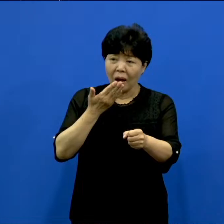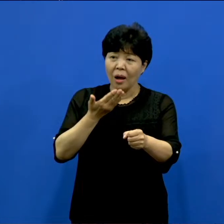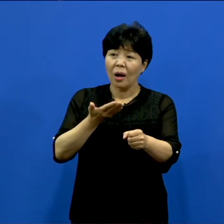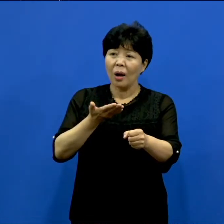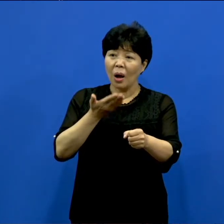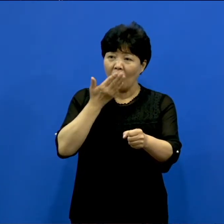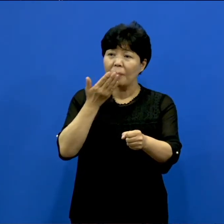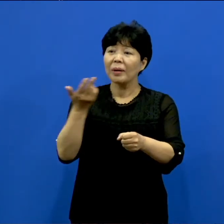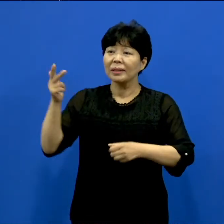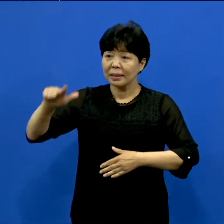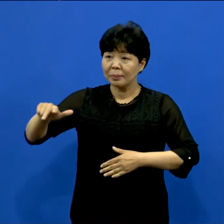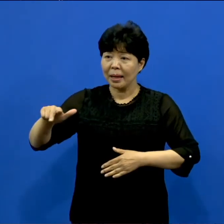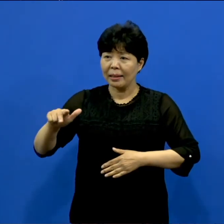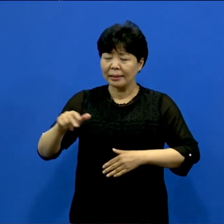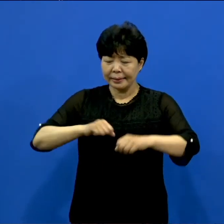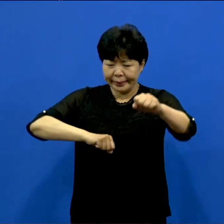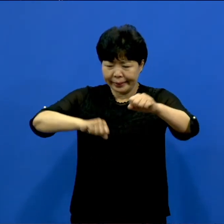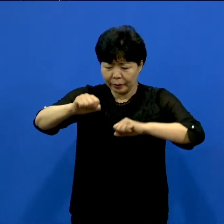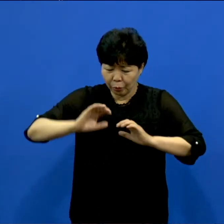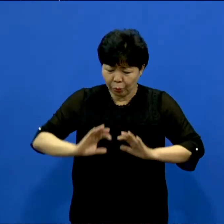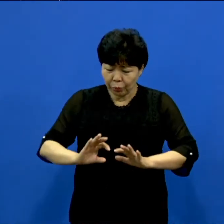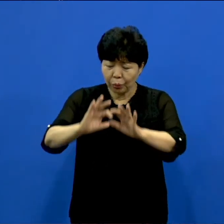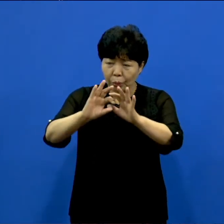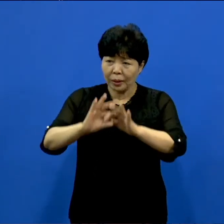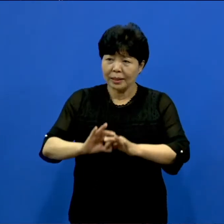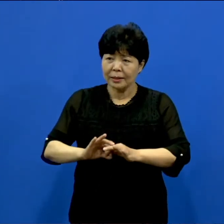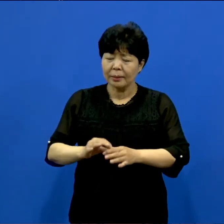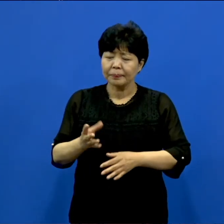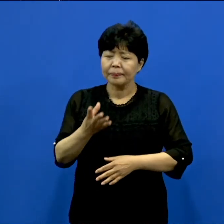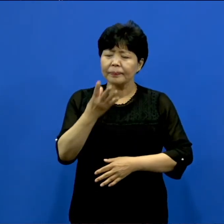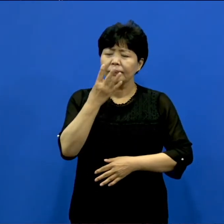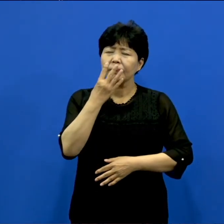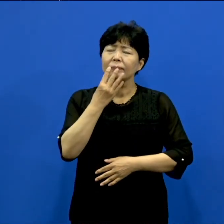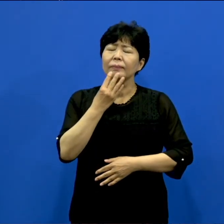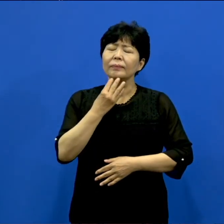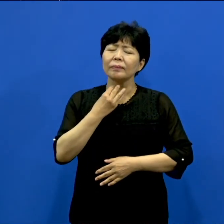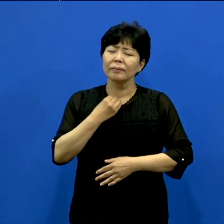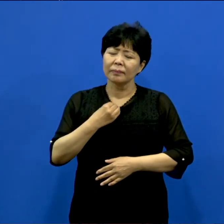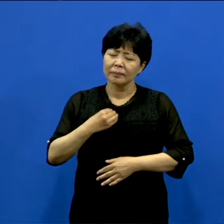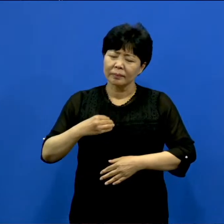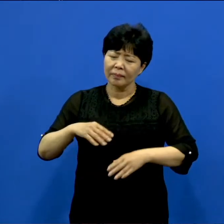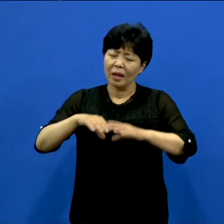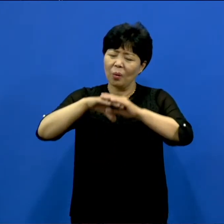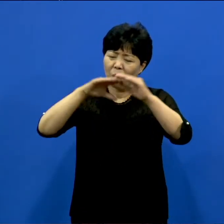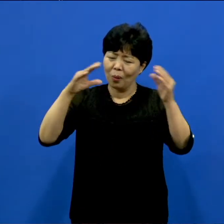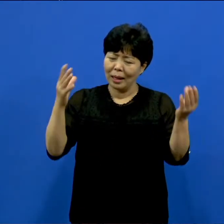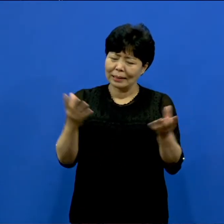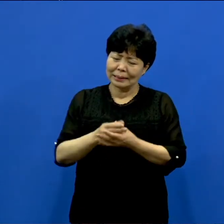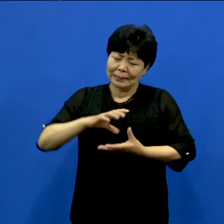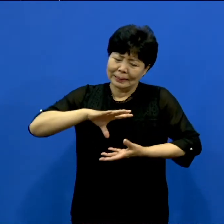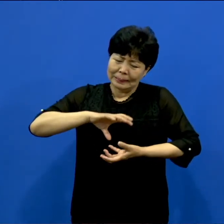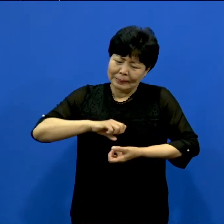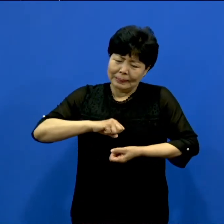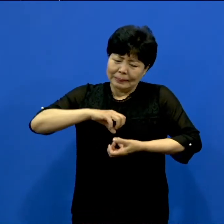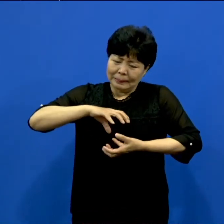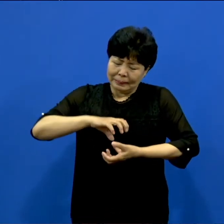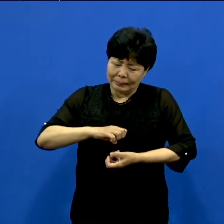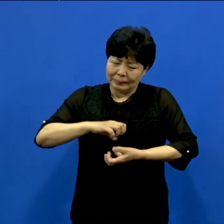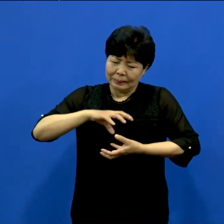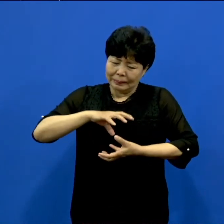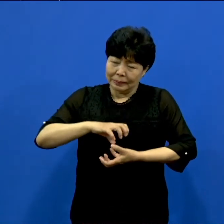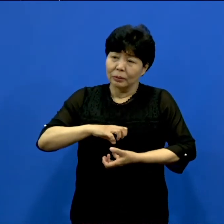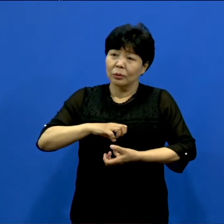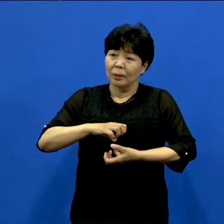먹는 행위를 통하여 그것이 내 입 안으로 들어가서 내 입에서 완전히 분해가 되어서 이렇게